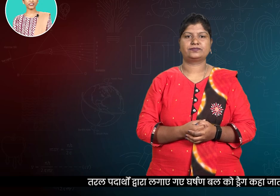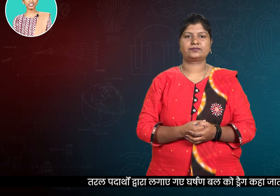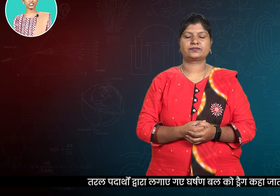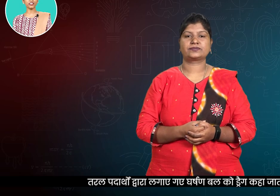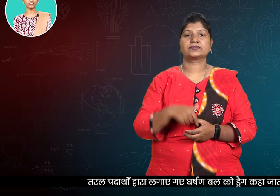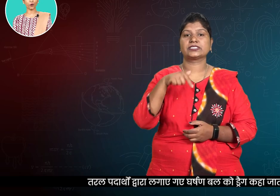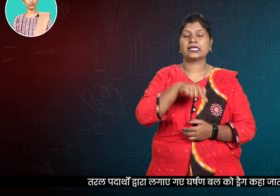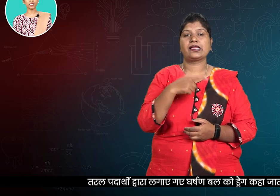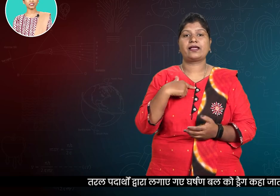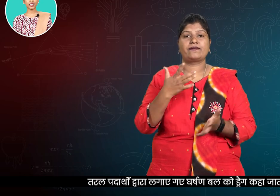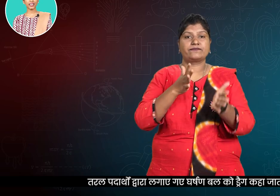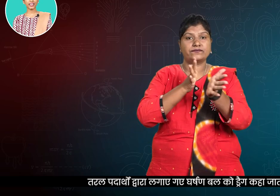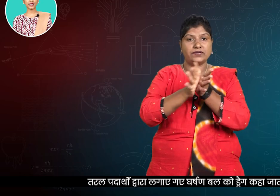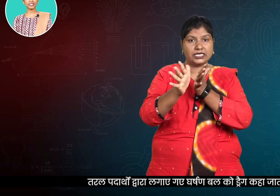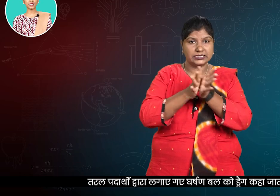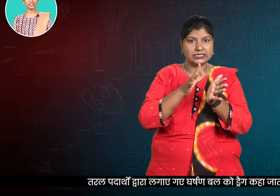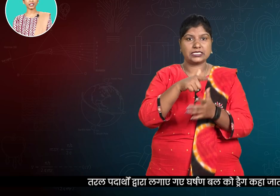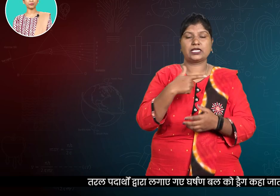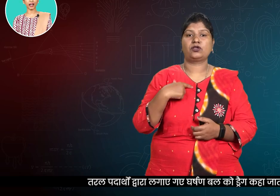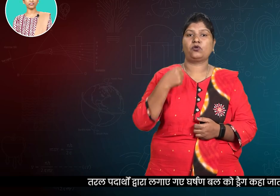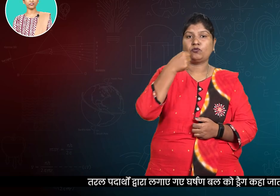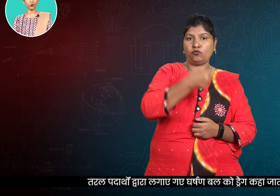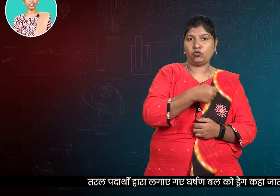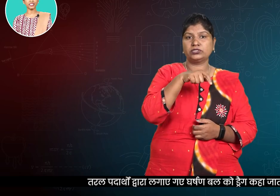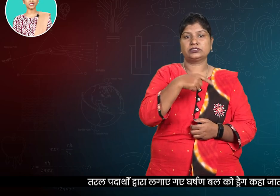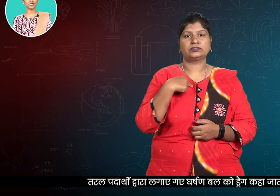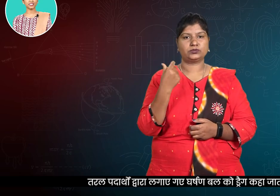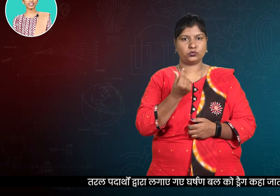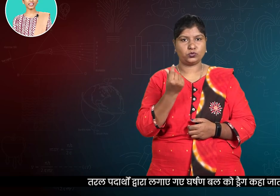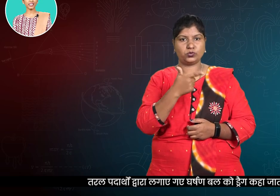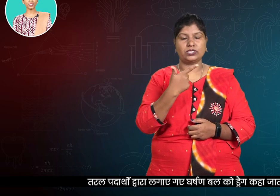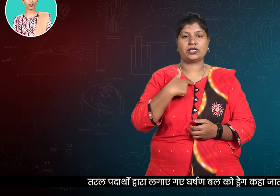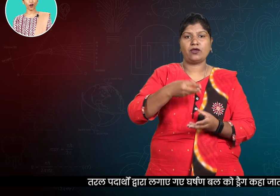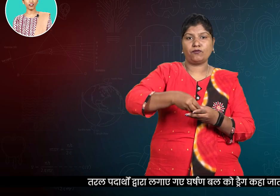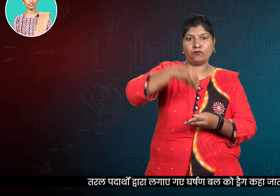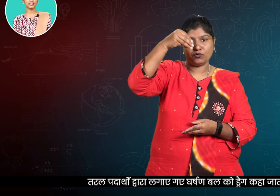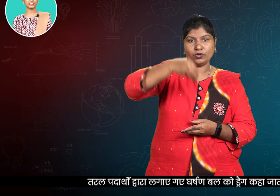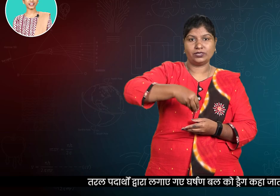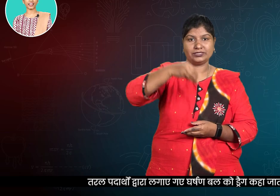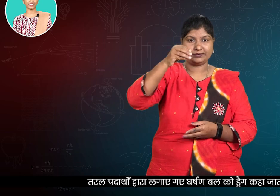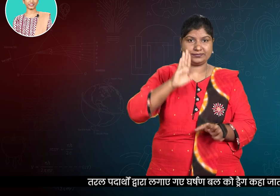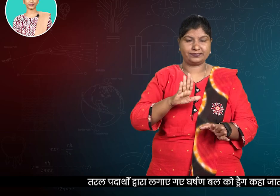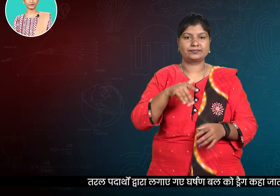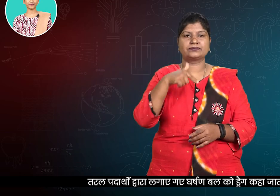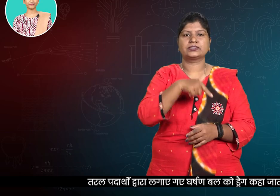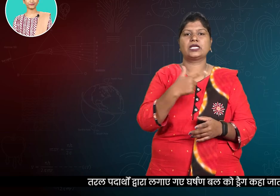तरल पदार्थों द्वारा लगाए गए घर्षन बल को ड्रैक कहा जाता है